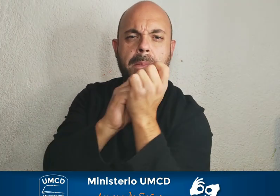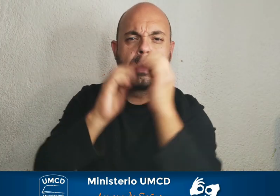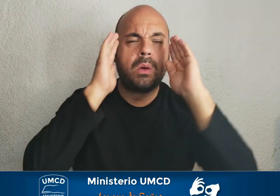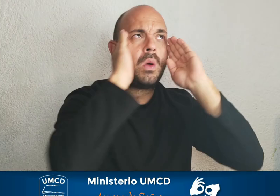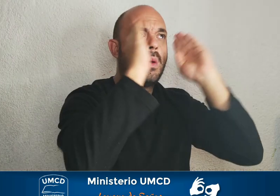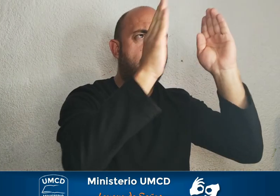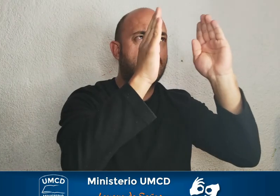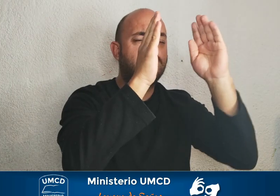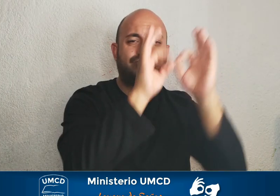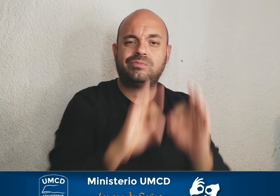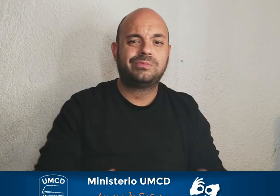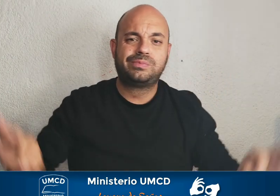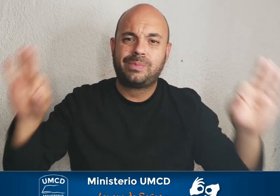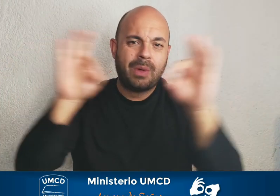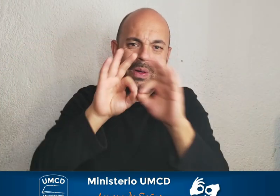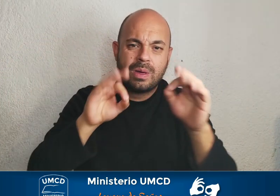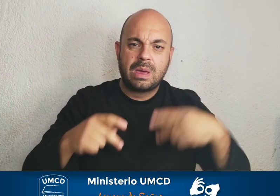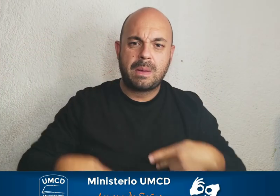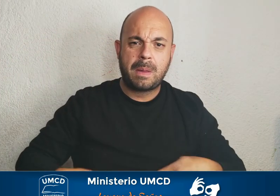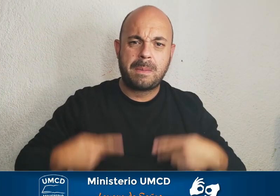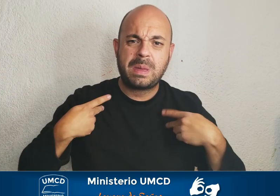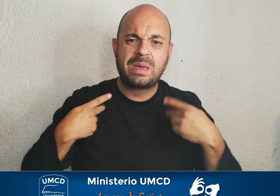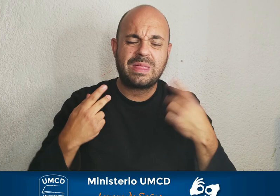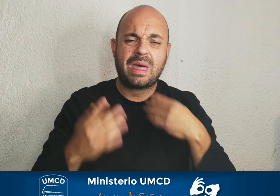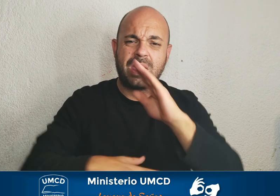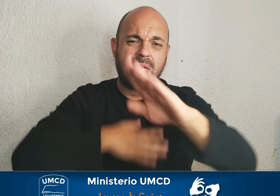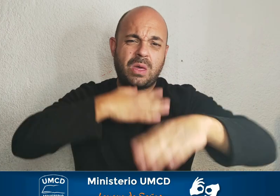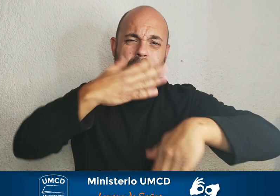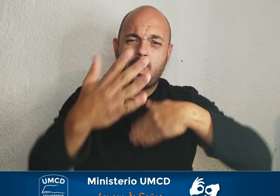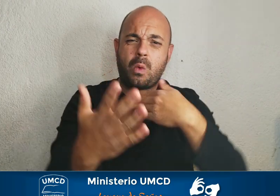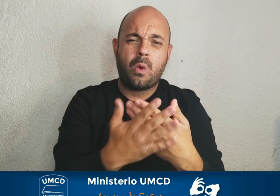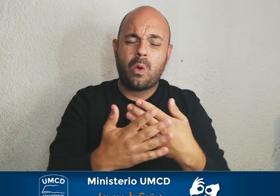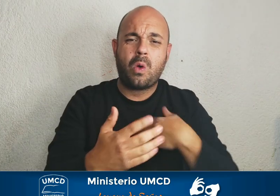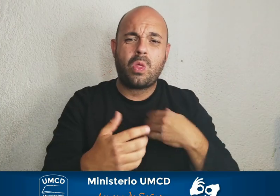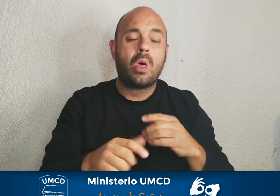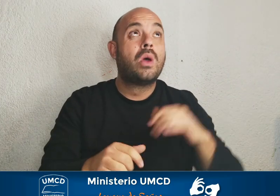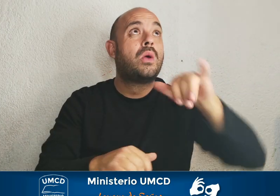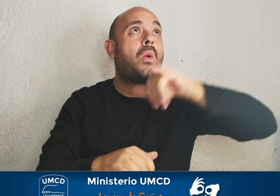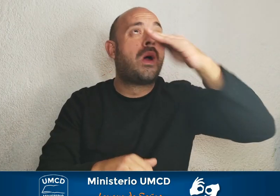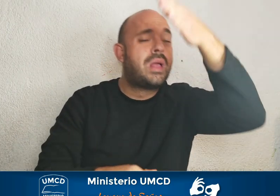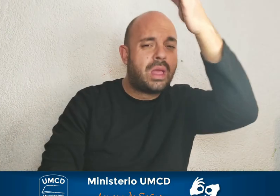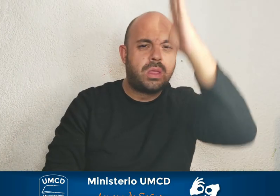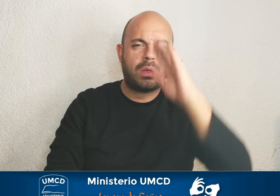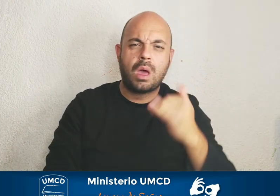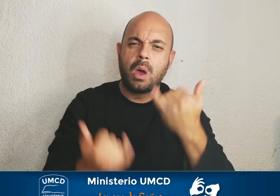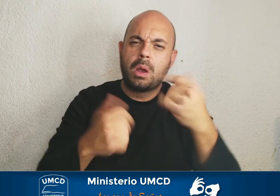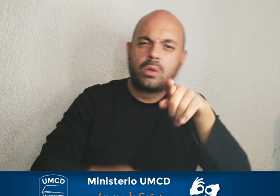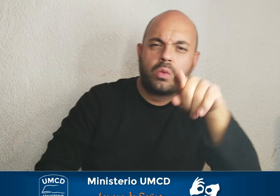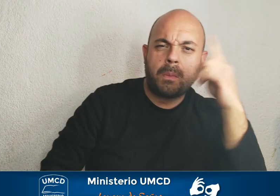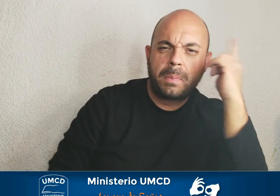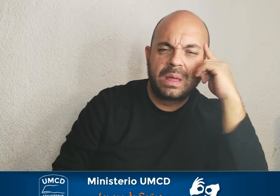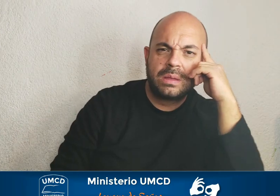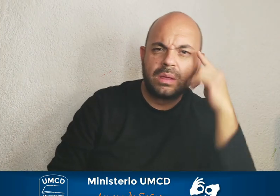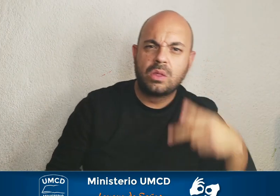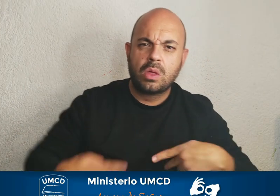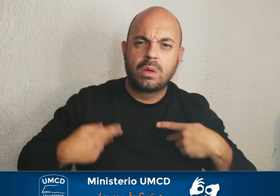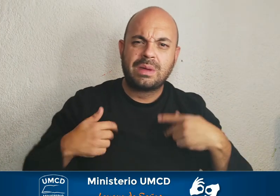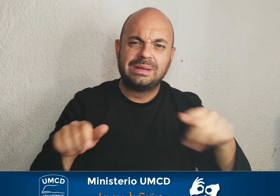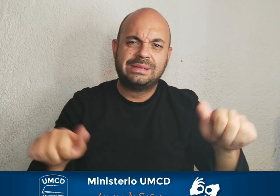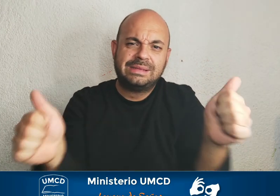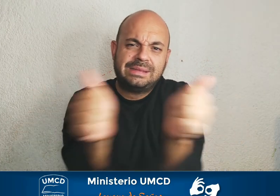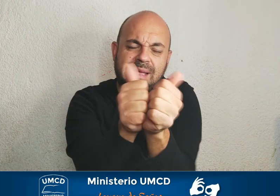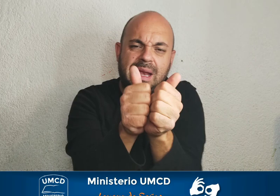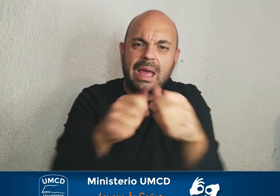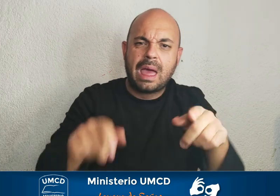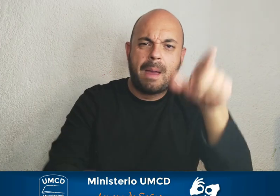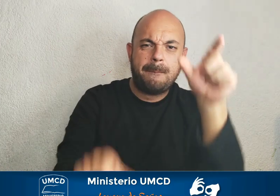perspectiva, a mirar más la vida en la manera como Dios la mira. Piense donde usted vive, en donde usted está, las personas